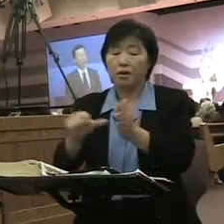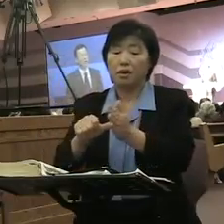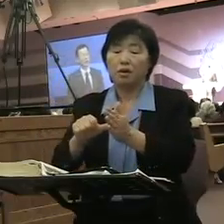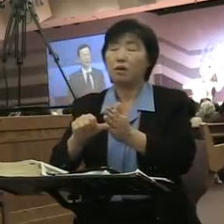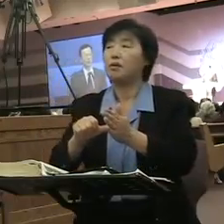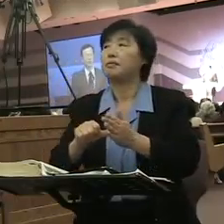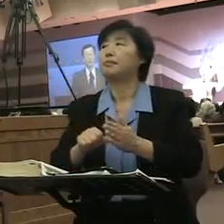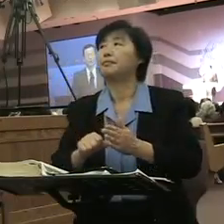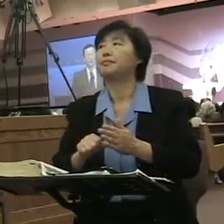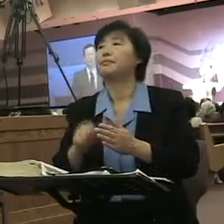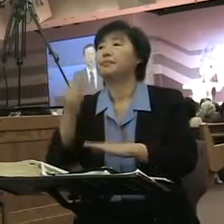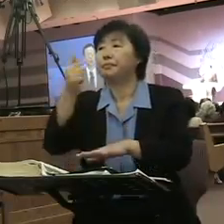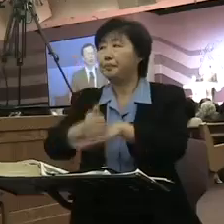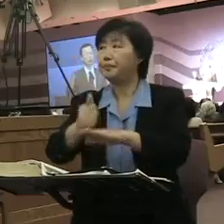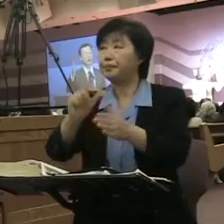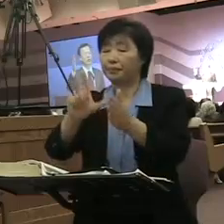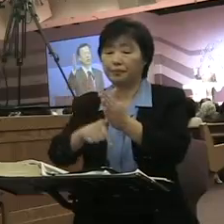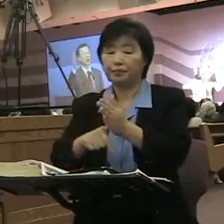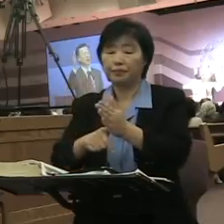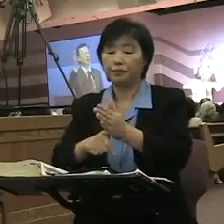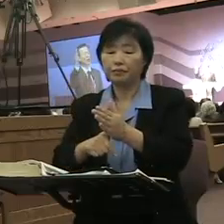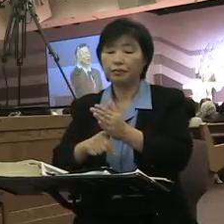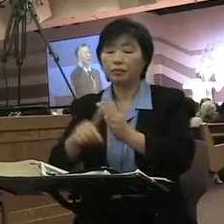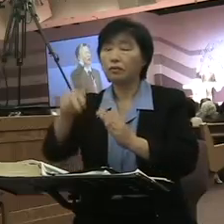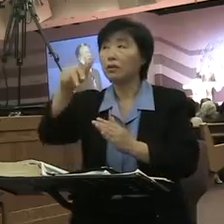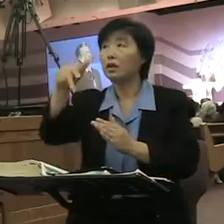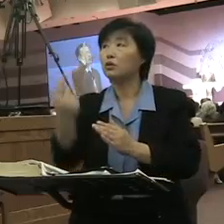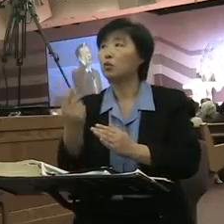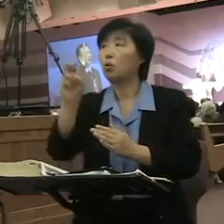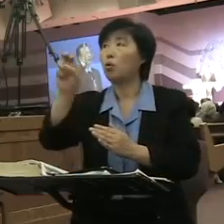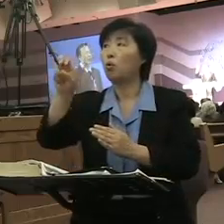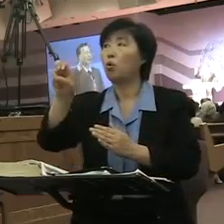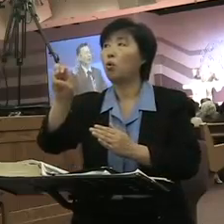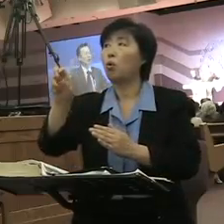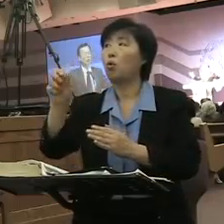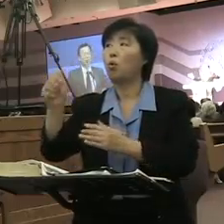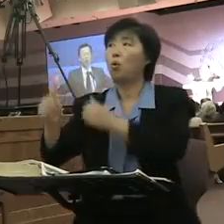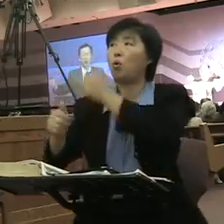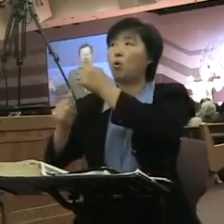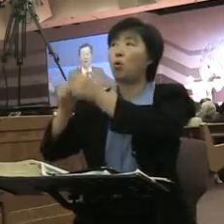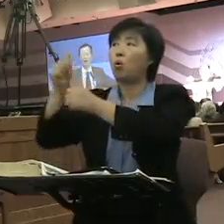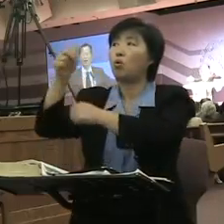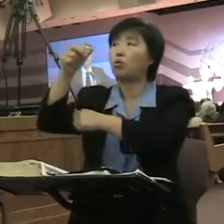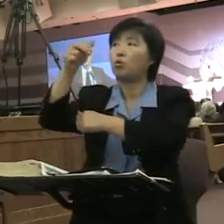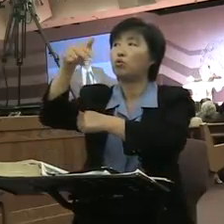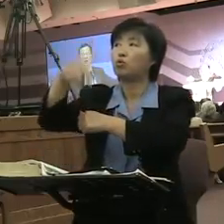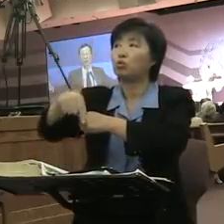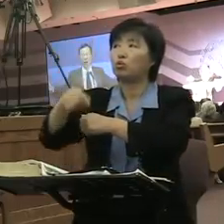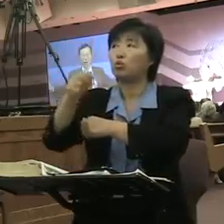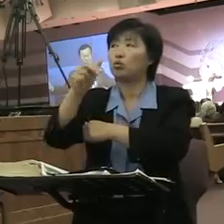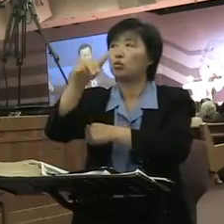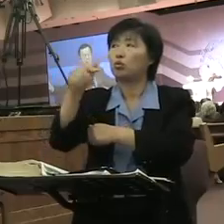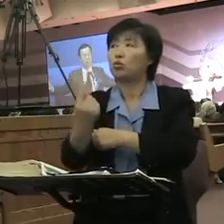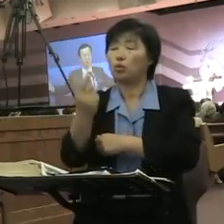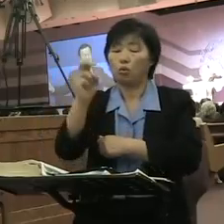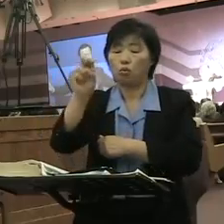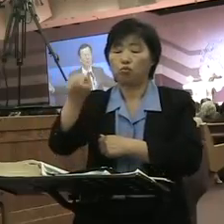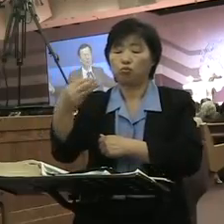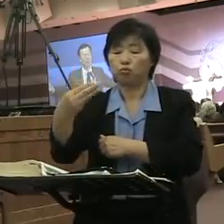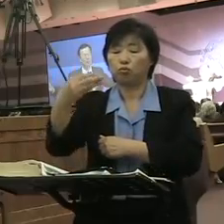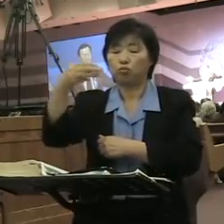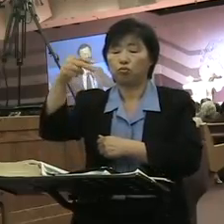결정적인 순간 이제 조물주에게로 다시 돌아가야 되는 그 순간 조물주에게 날아갈 날개가